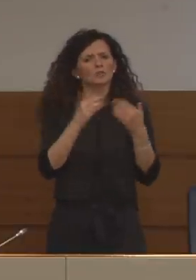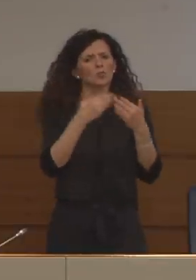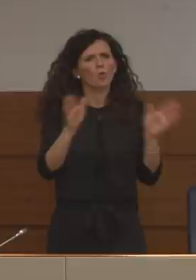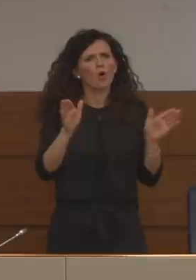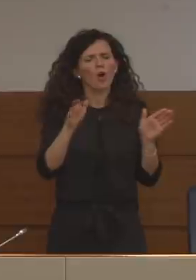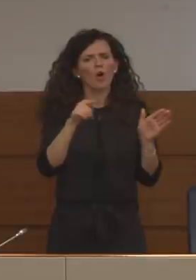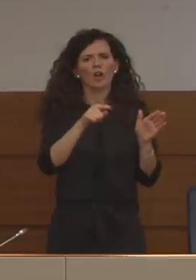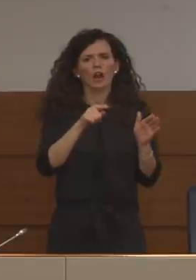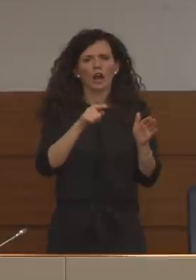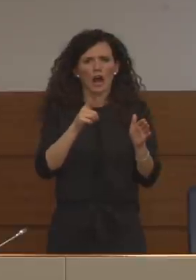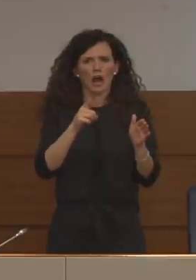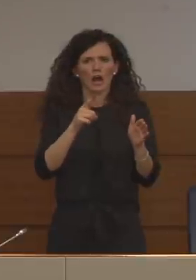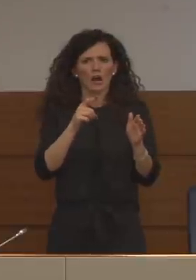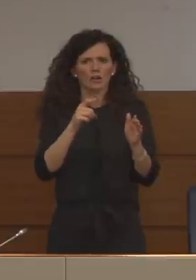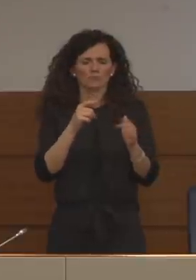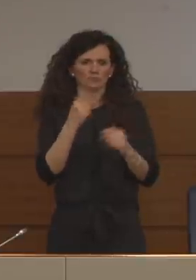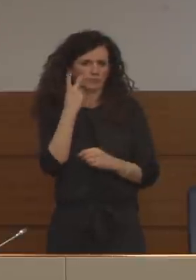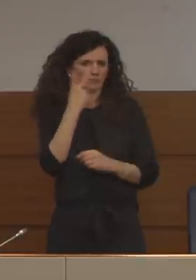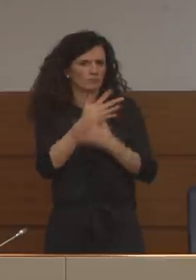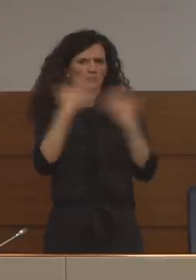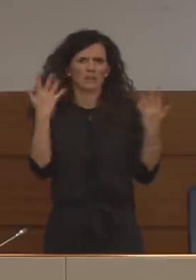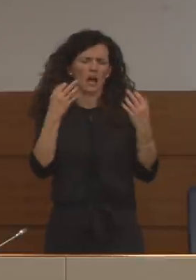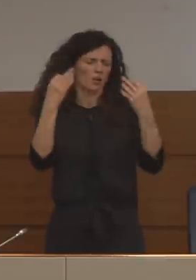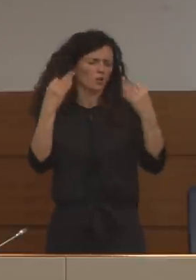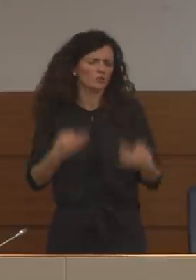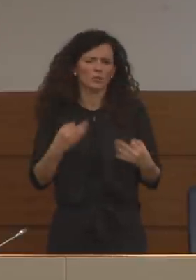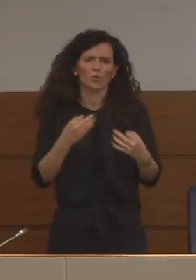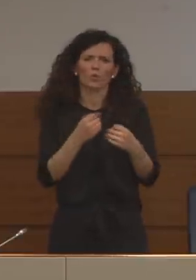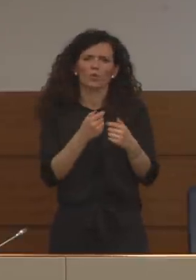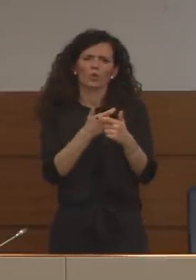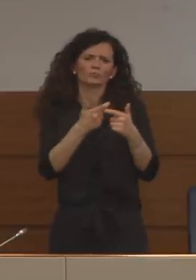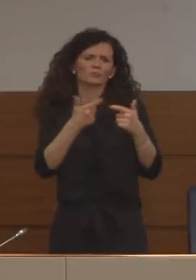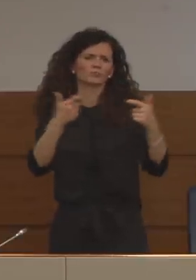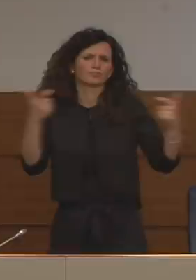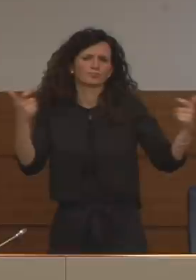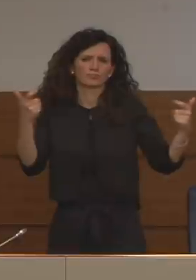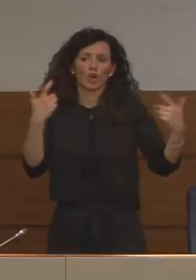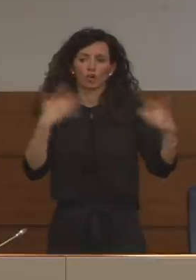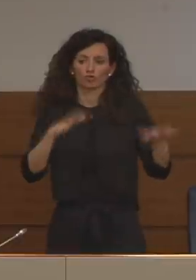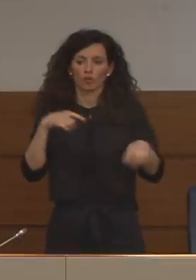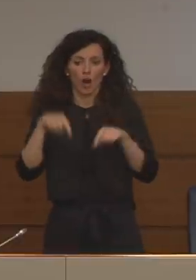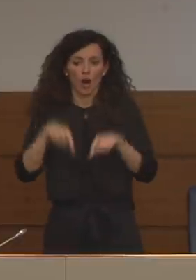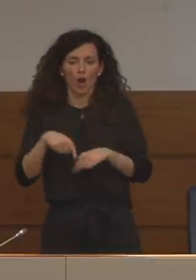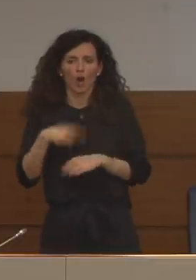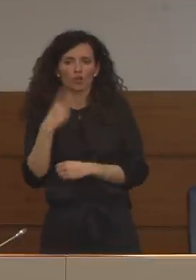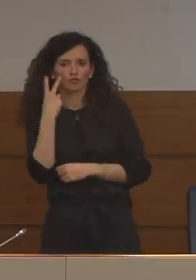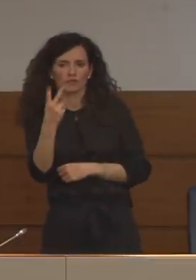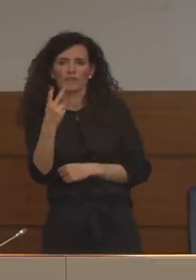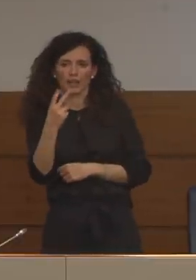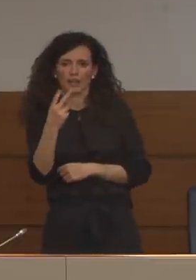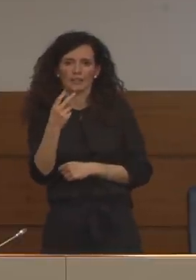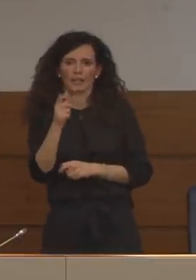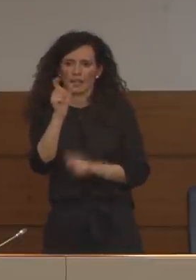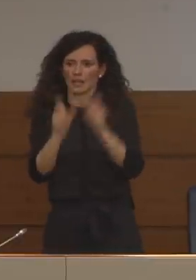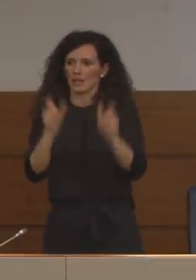assai più marcate rispetto in numeri che stiamo vedendo verosimilmente